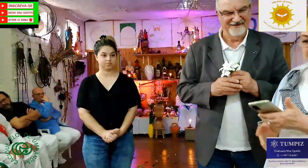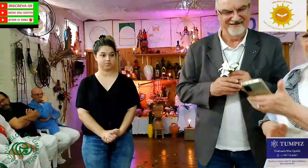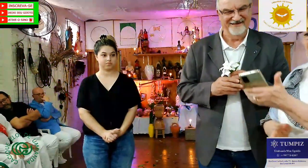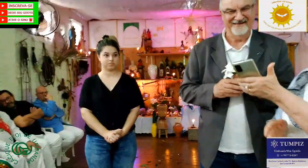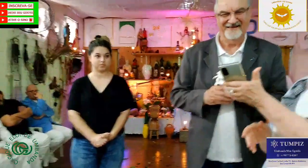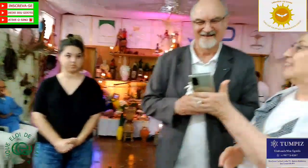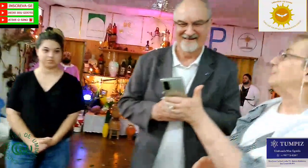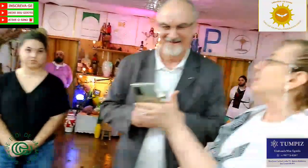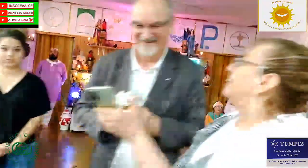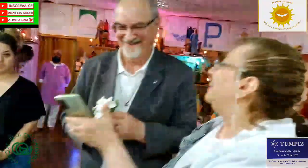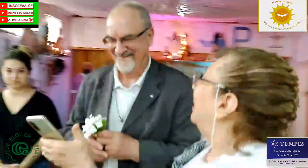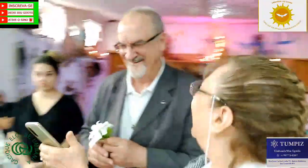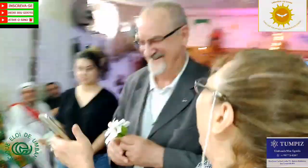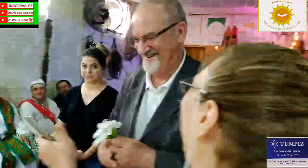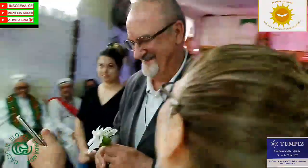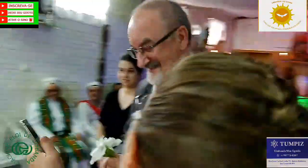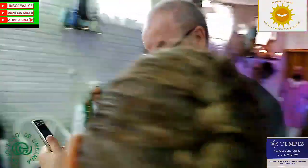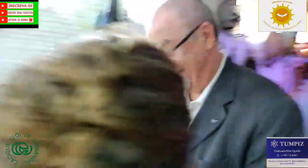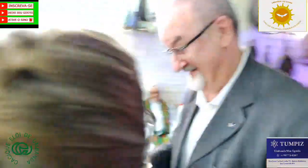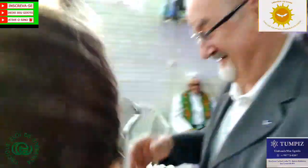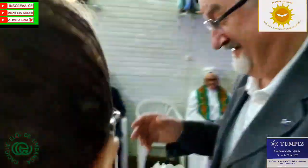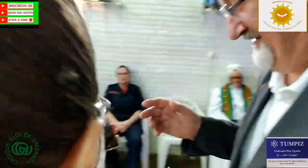senhor, olha aqui o senhor,